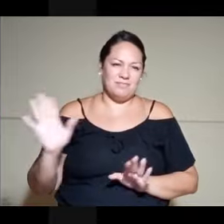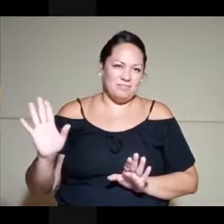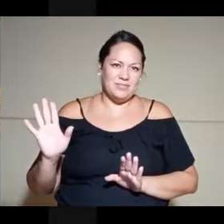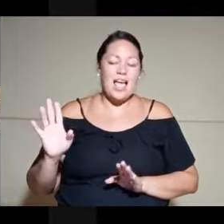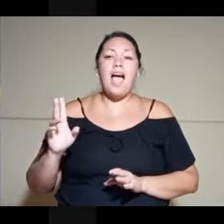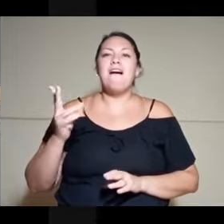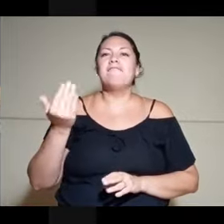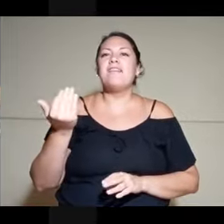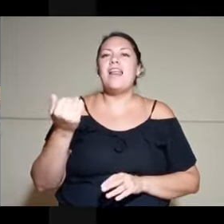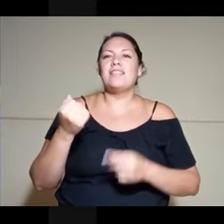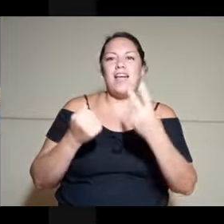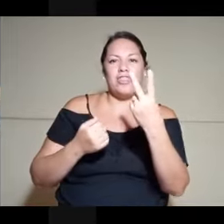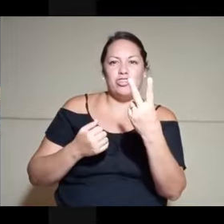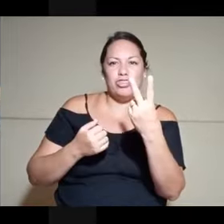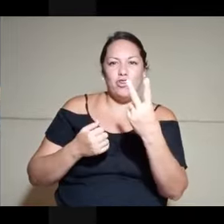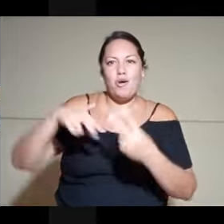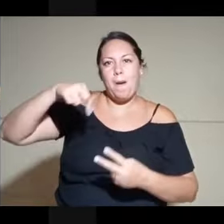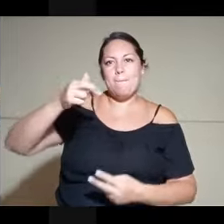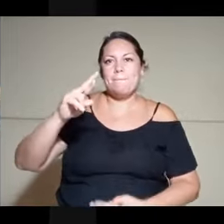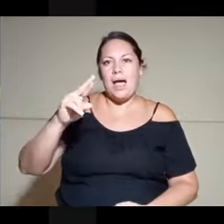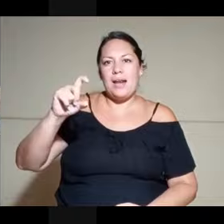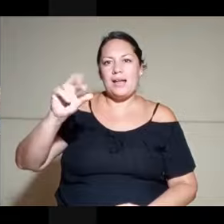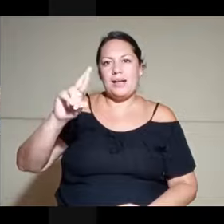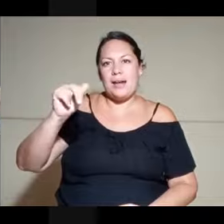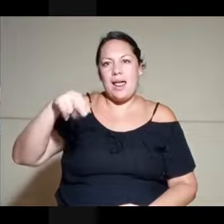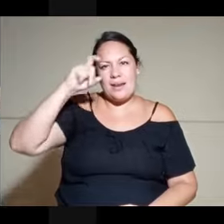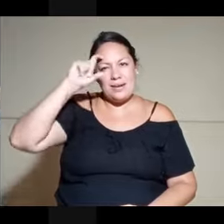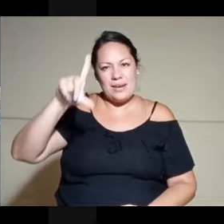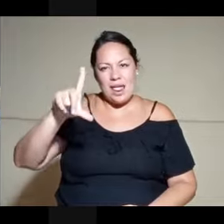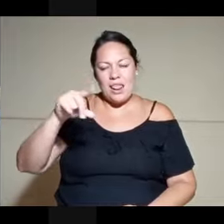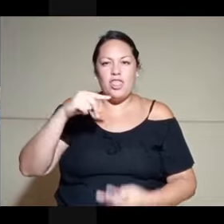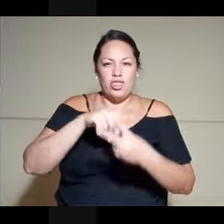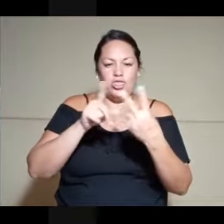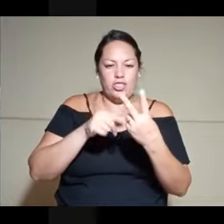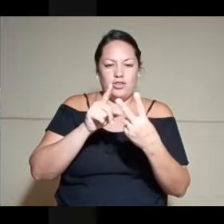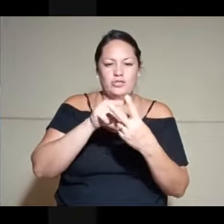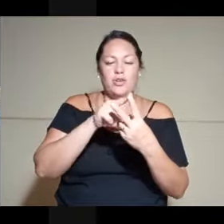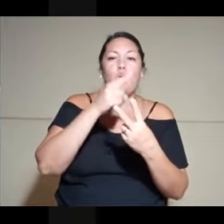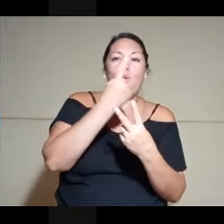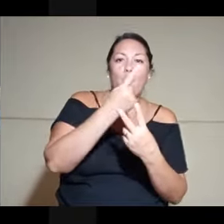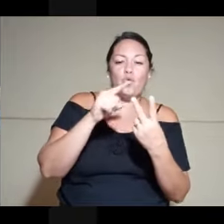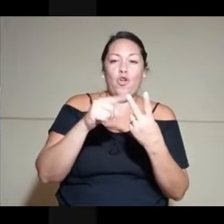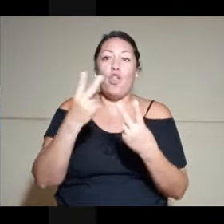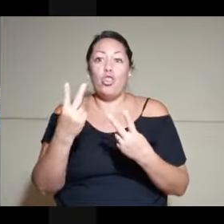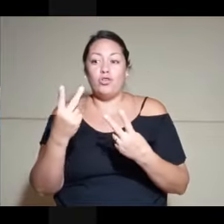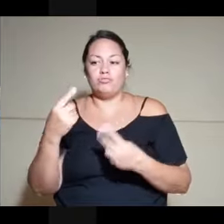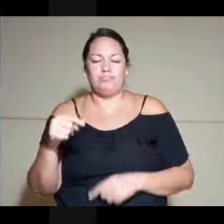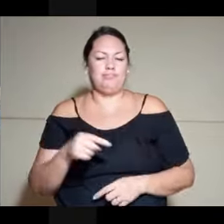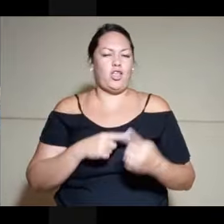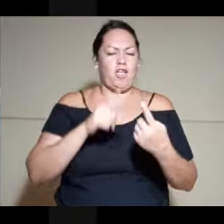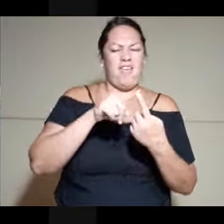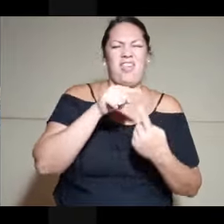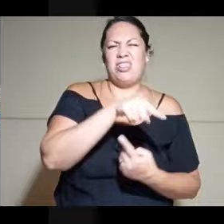Pero bueno, esta era la idea de el... y me están quedando los dos pares craneales, ahí estoy viendo, me están quedando dos